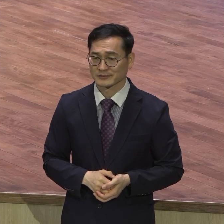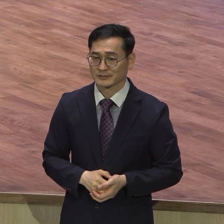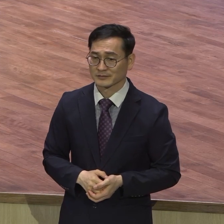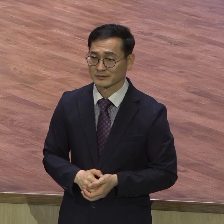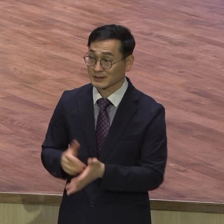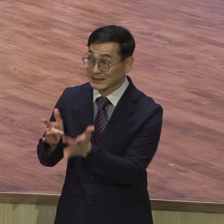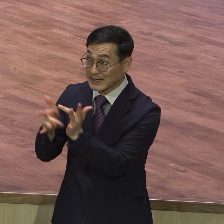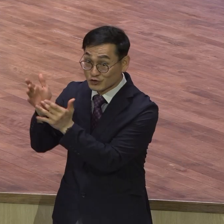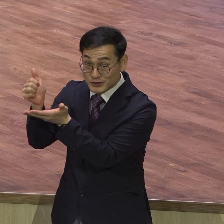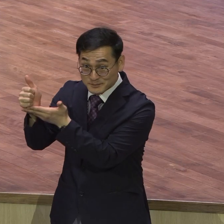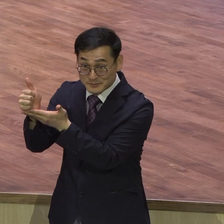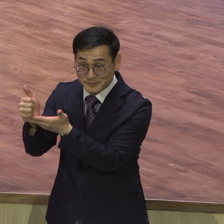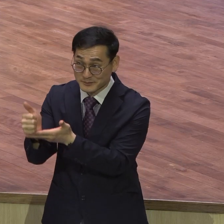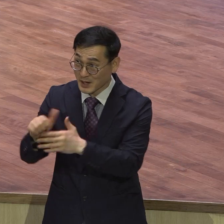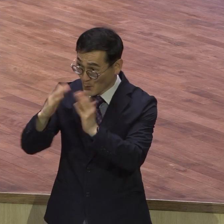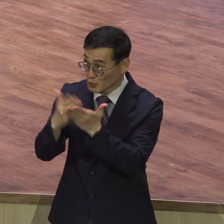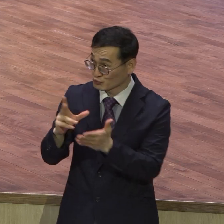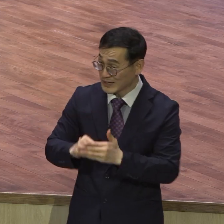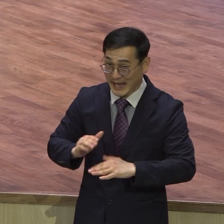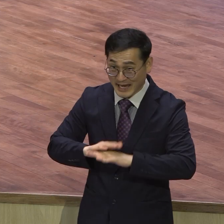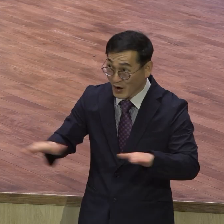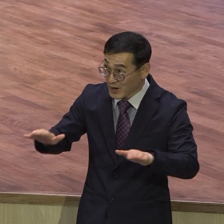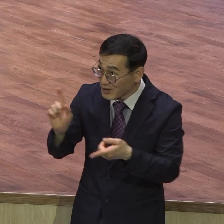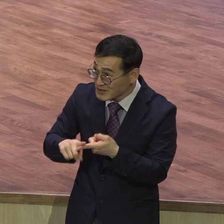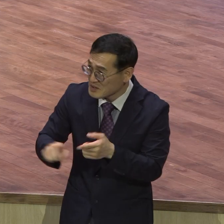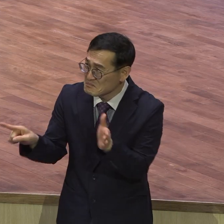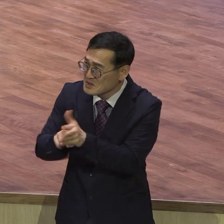해결했다고 해서 안 믿어져요. 안 믿어져요. 그 말 똑같은 거예요.